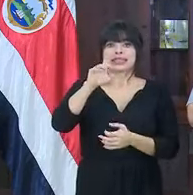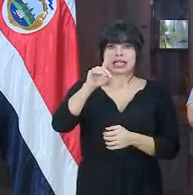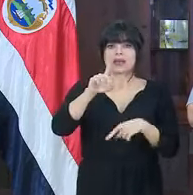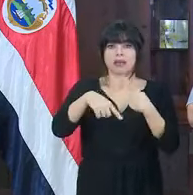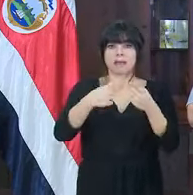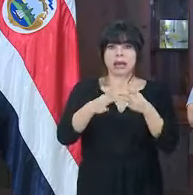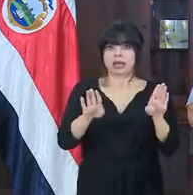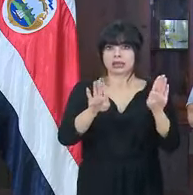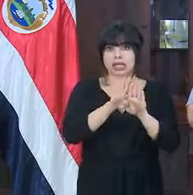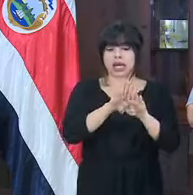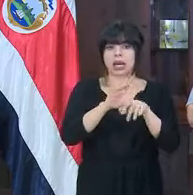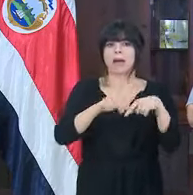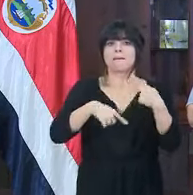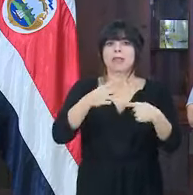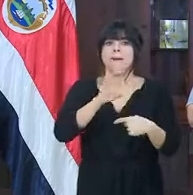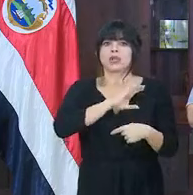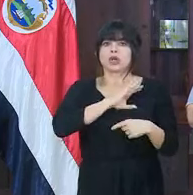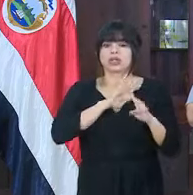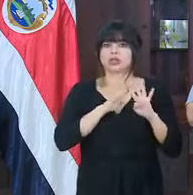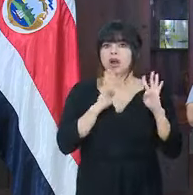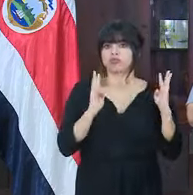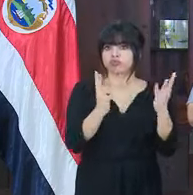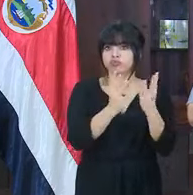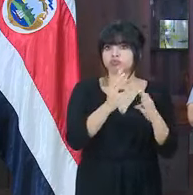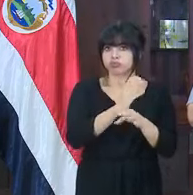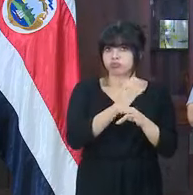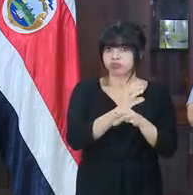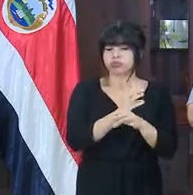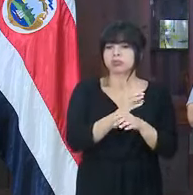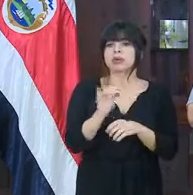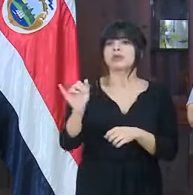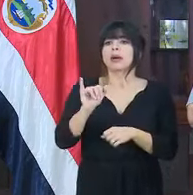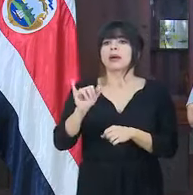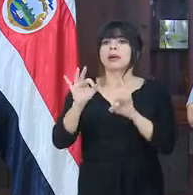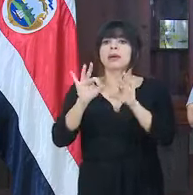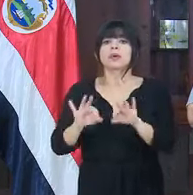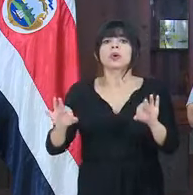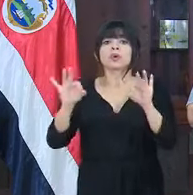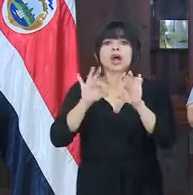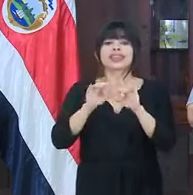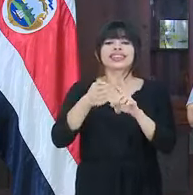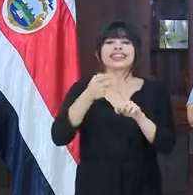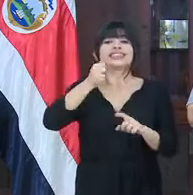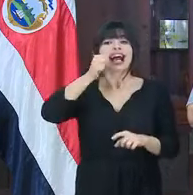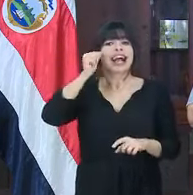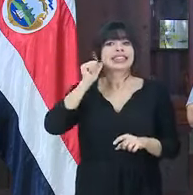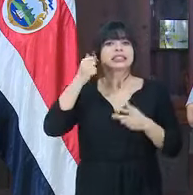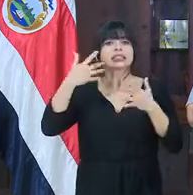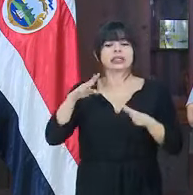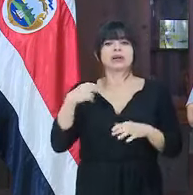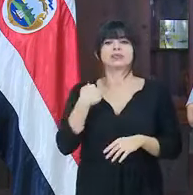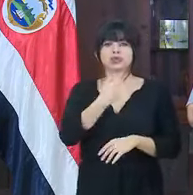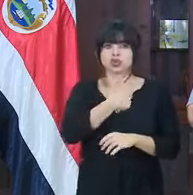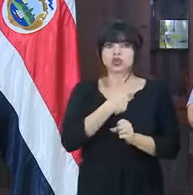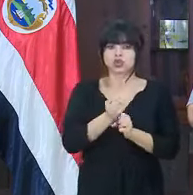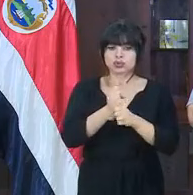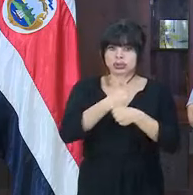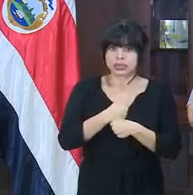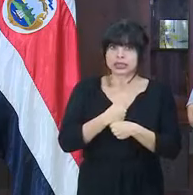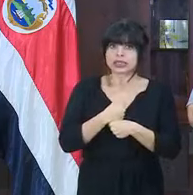va a estar custodiado por la policía. Además, es importante que desde ayer hemos tomado también